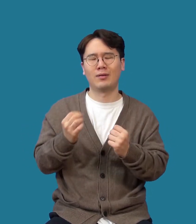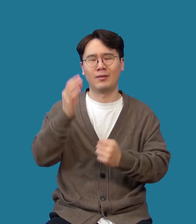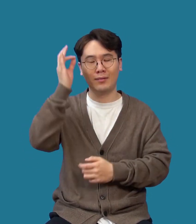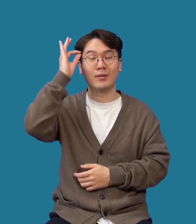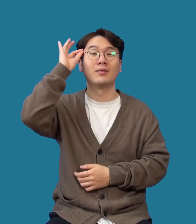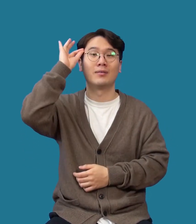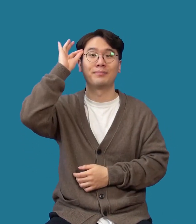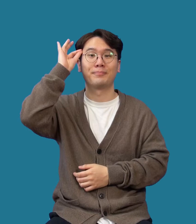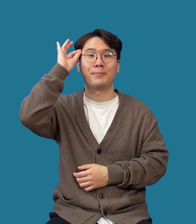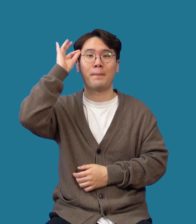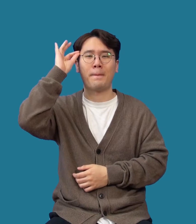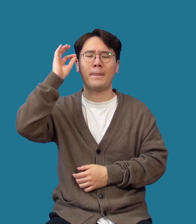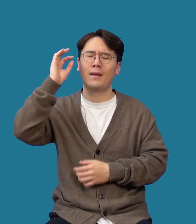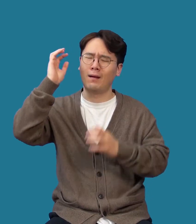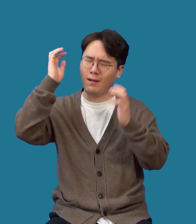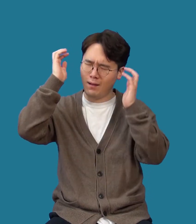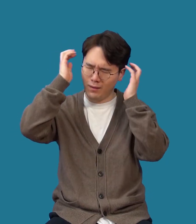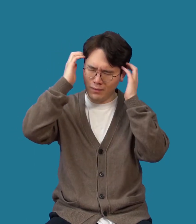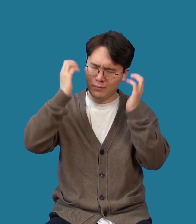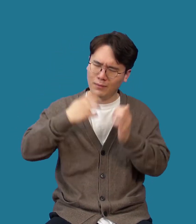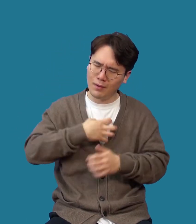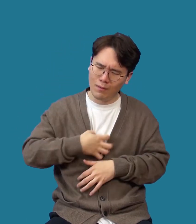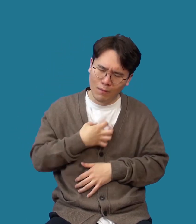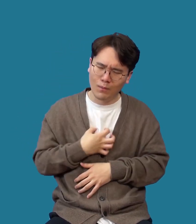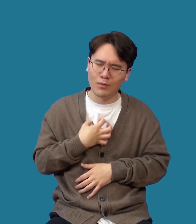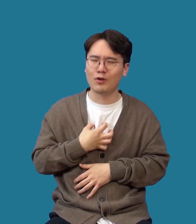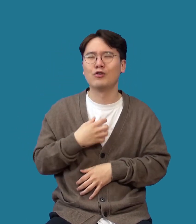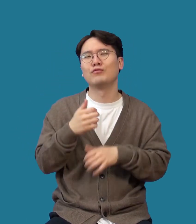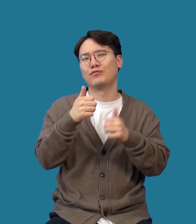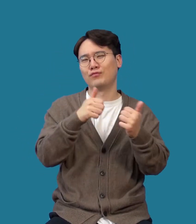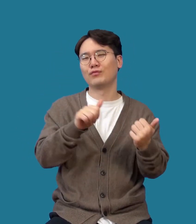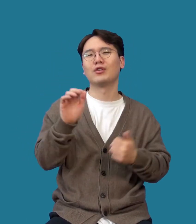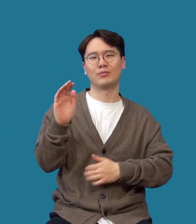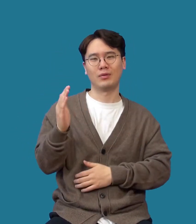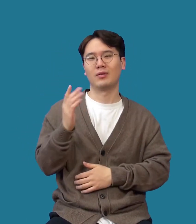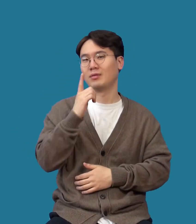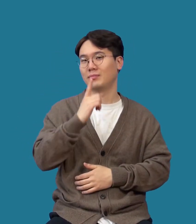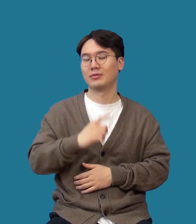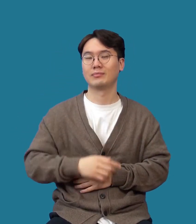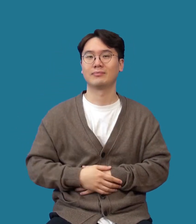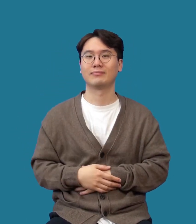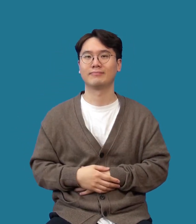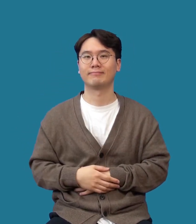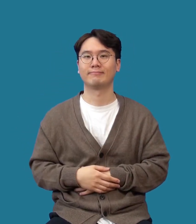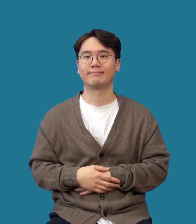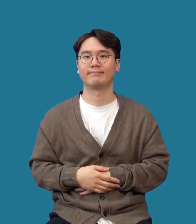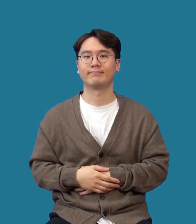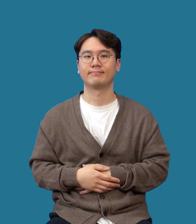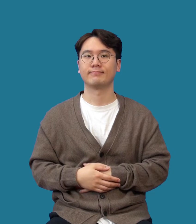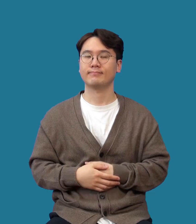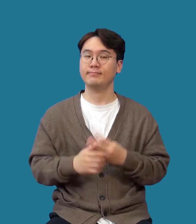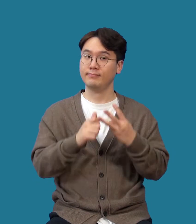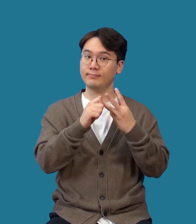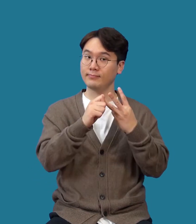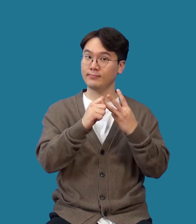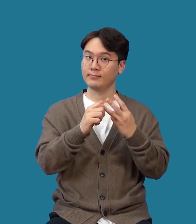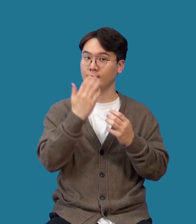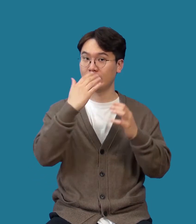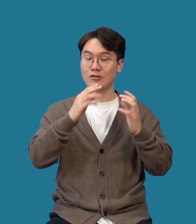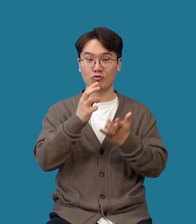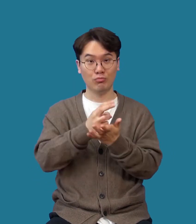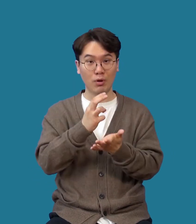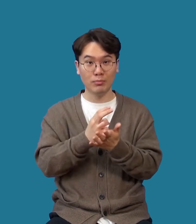그래서 괴로워서 죽을 지경이 되었다, 그런 뜻이죠. 세 번째로 율법은